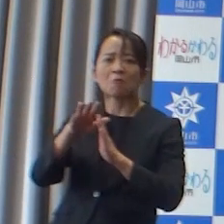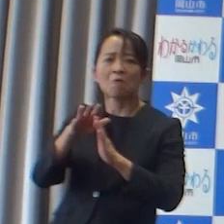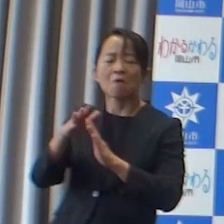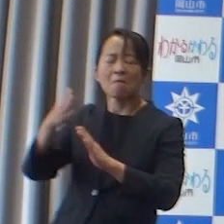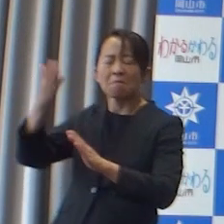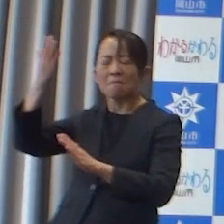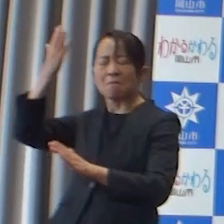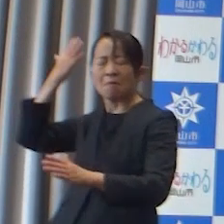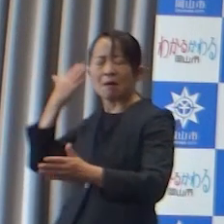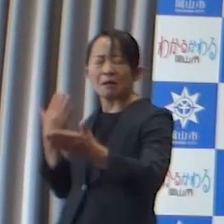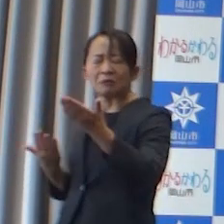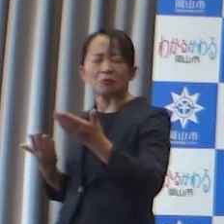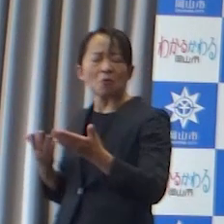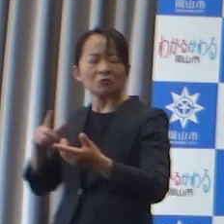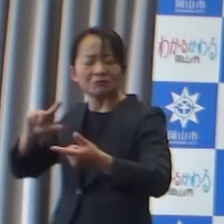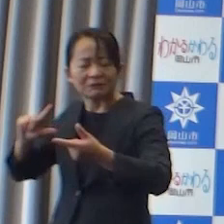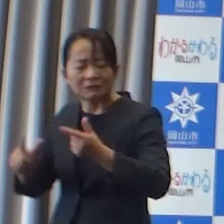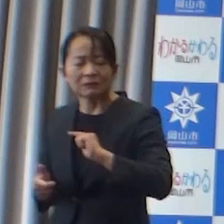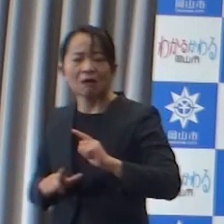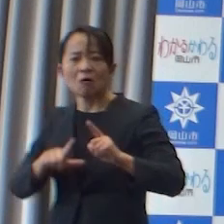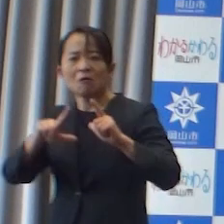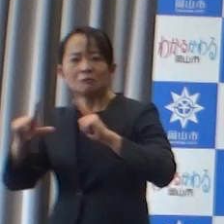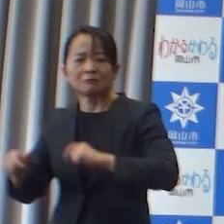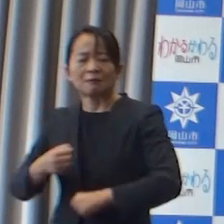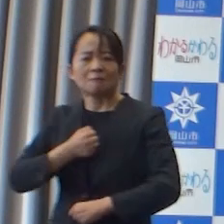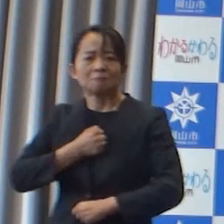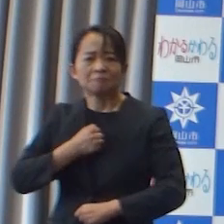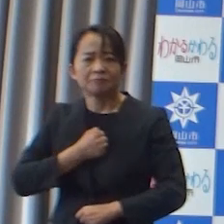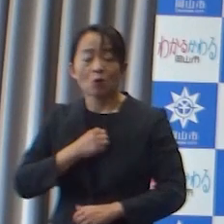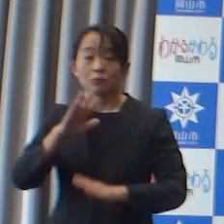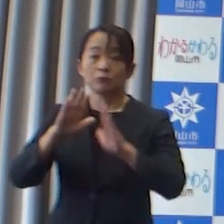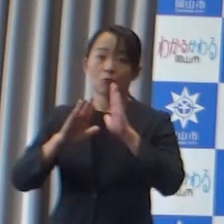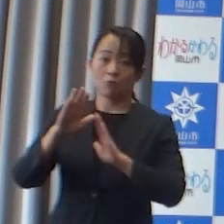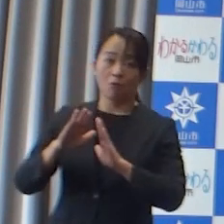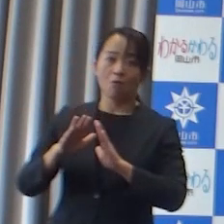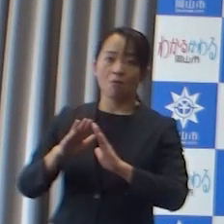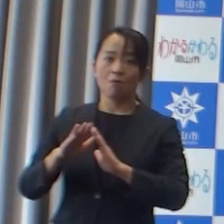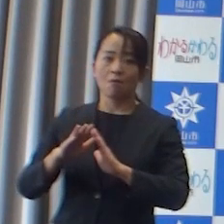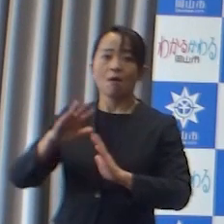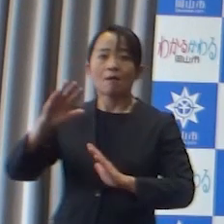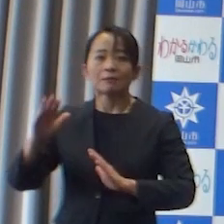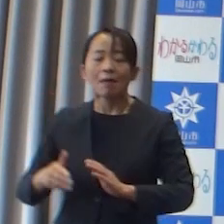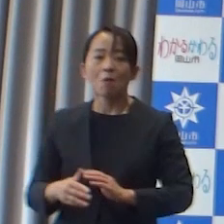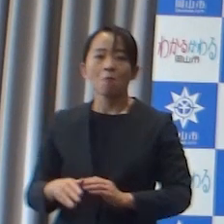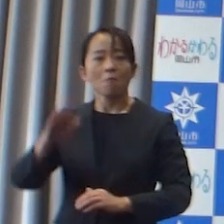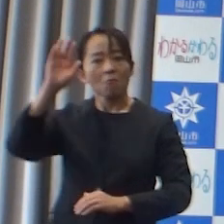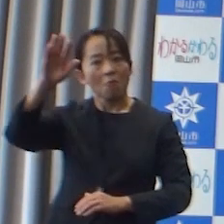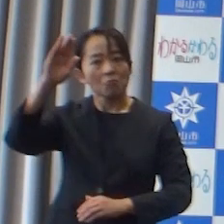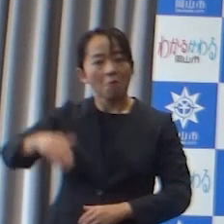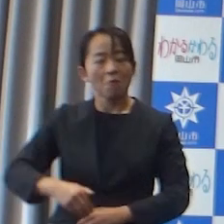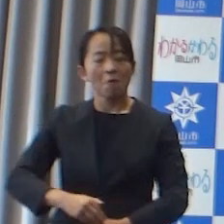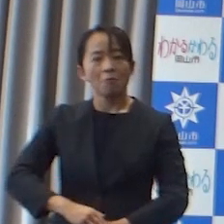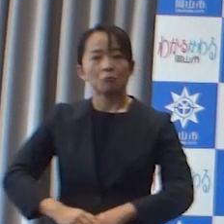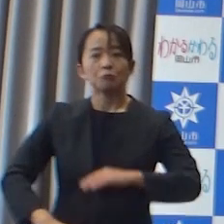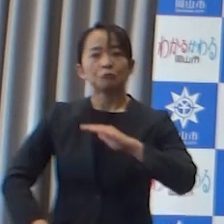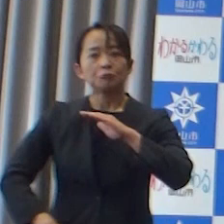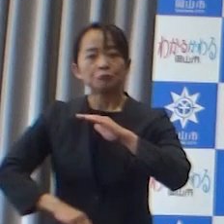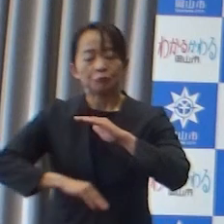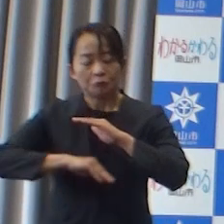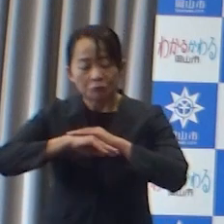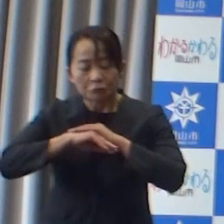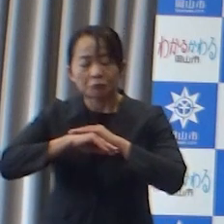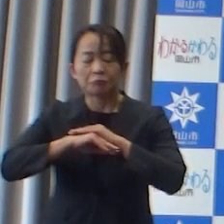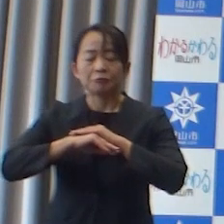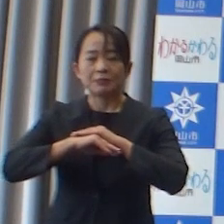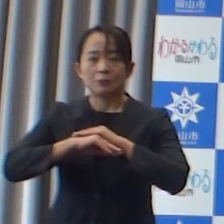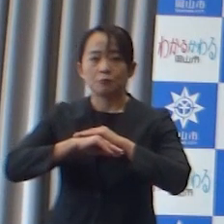った生活をしてまいりました。これを元に戻す、ないしはより充実した生活に戻してい